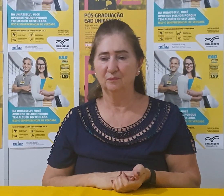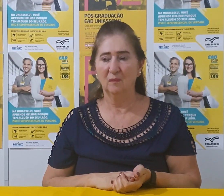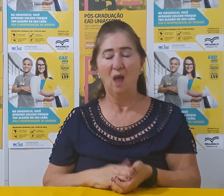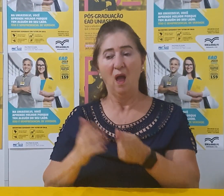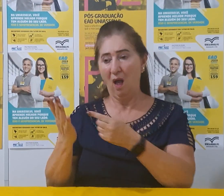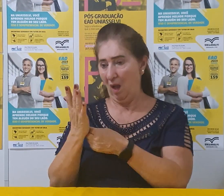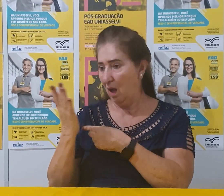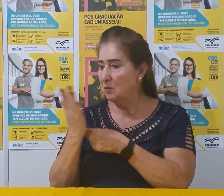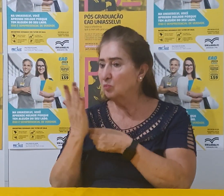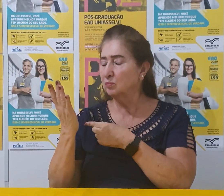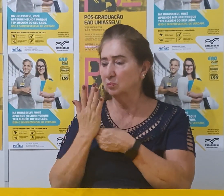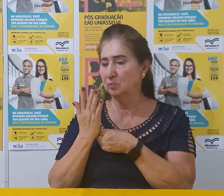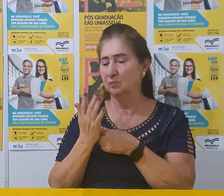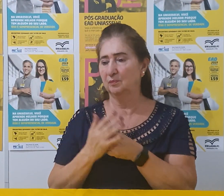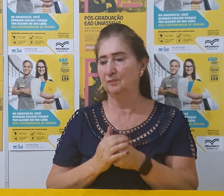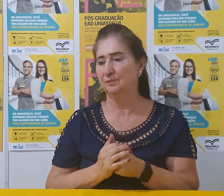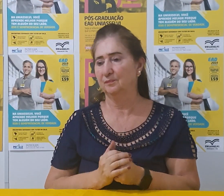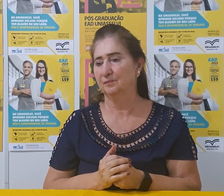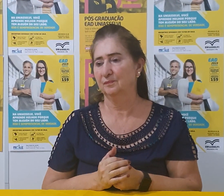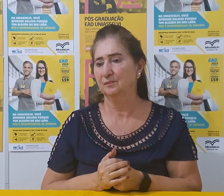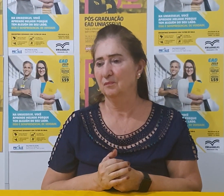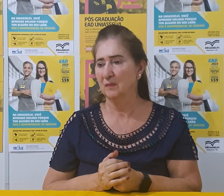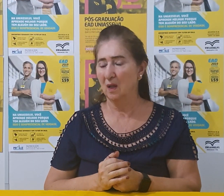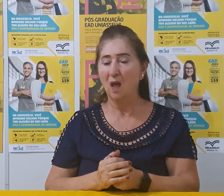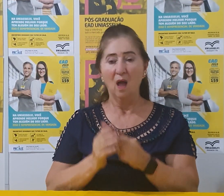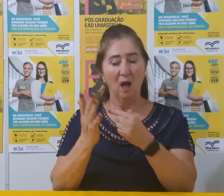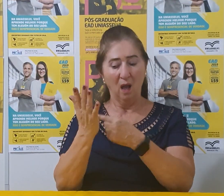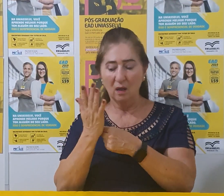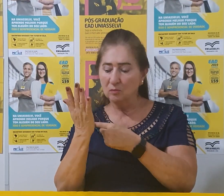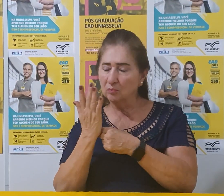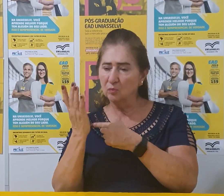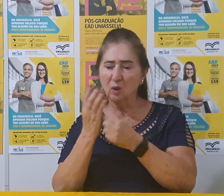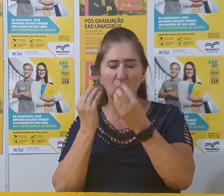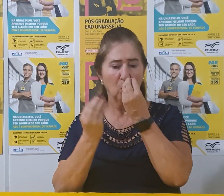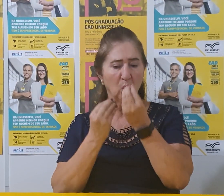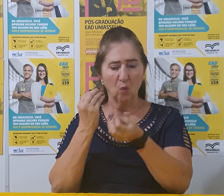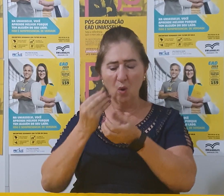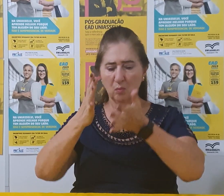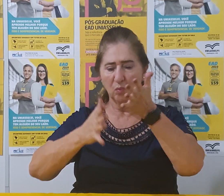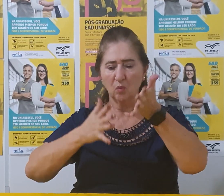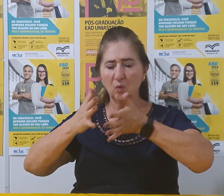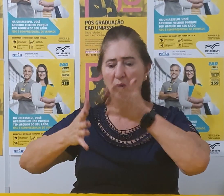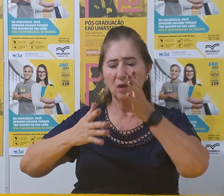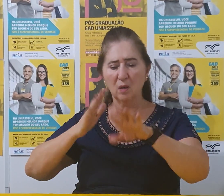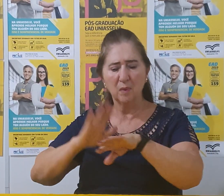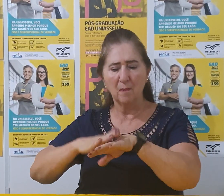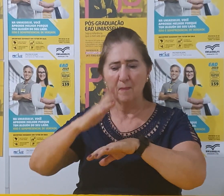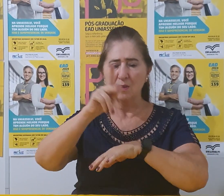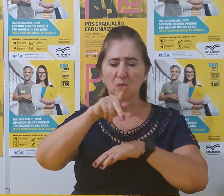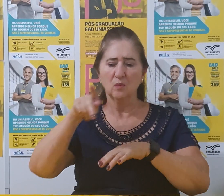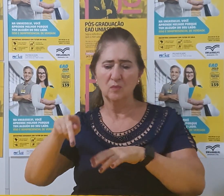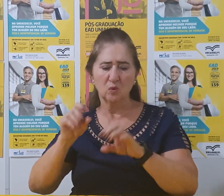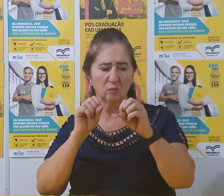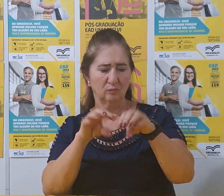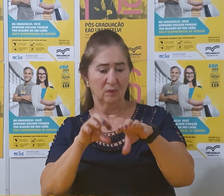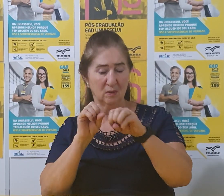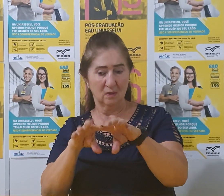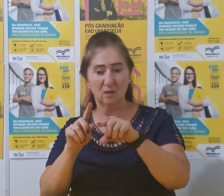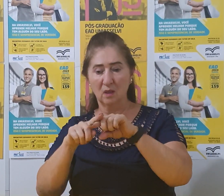contribui, pois ajuda a entender em livros o que o professor ensina. Mas os exercícios